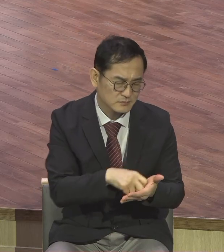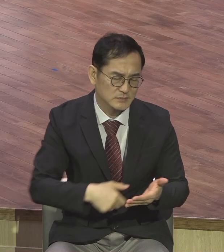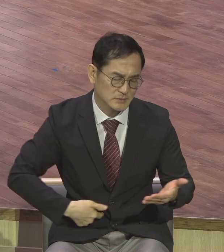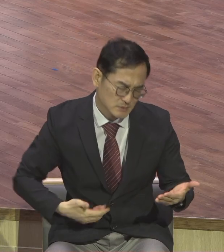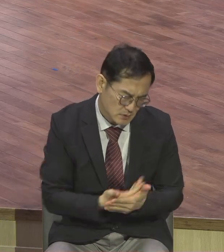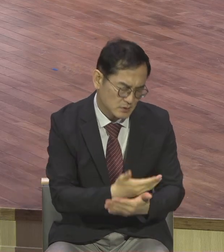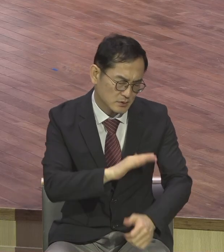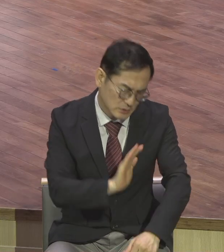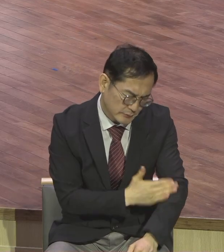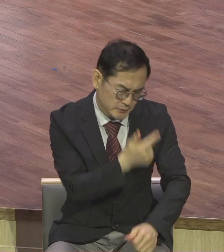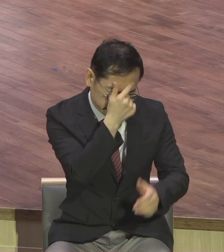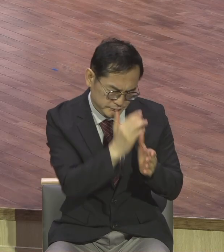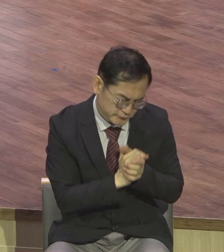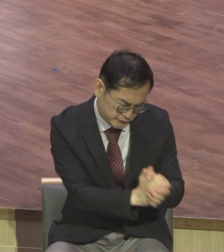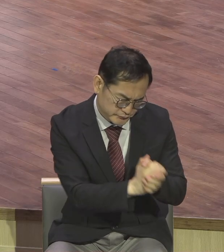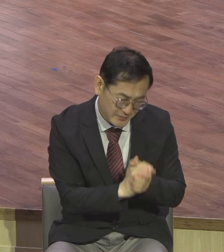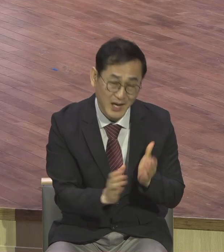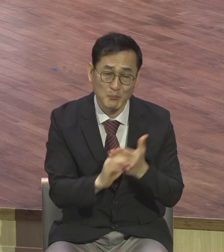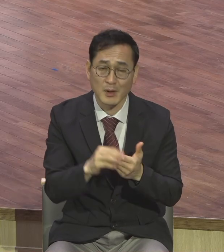회개하면 용서해 주신다고.